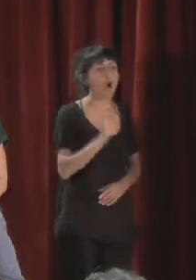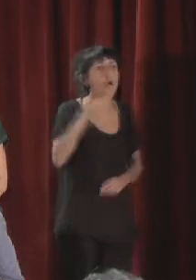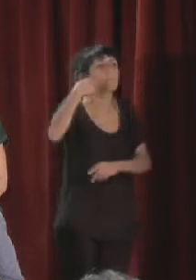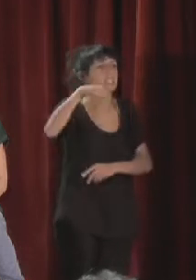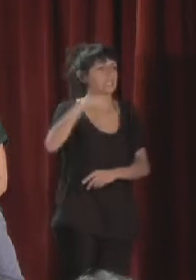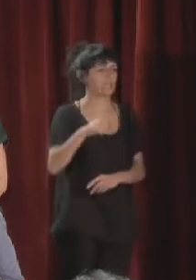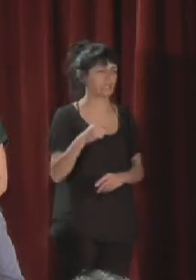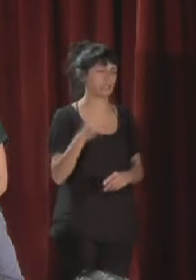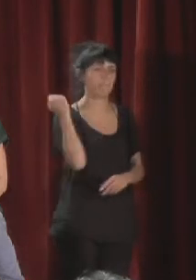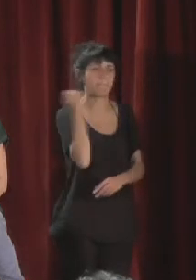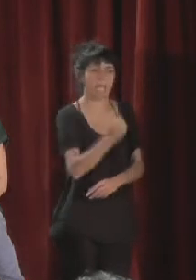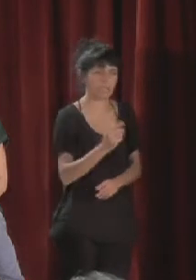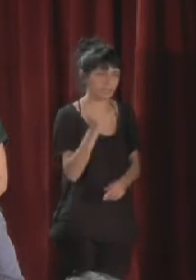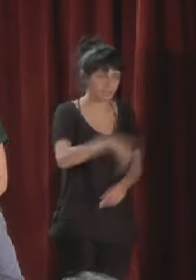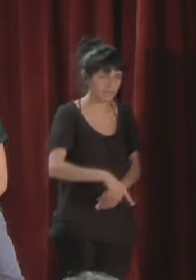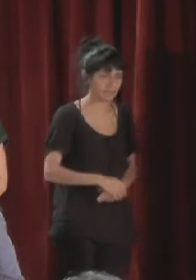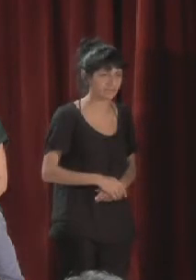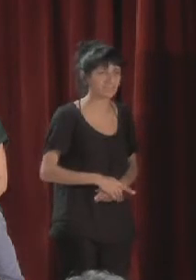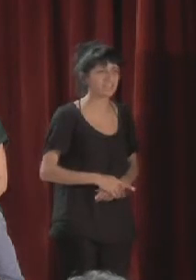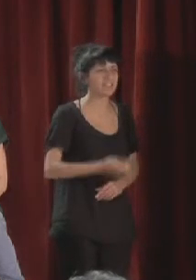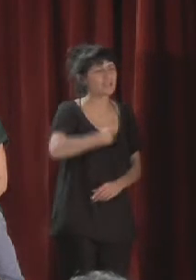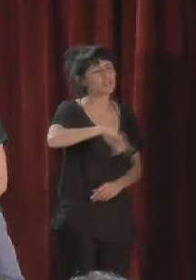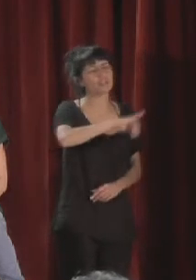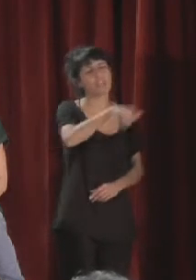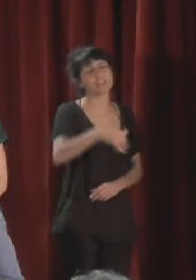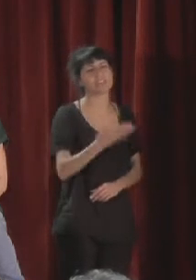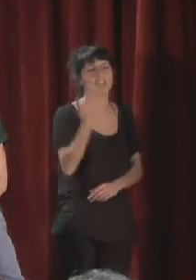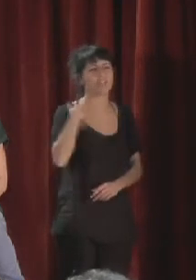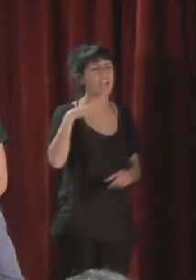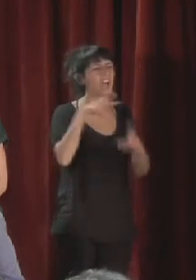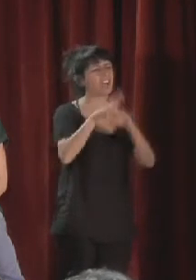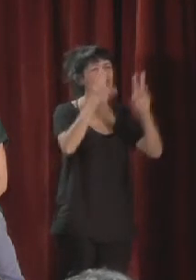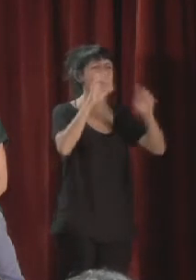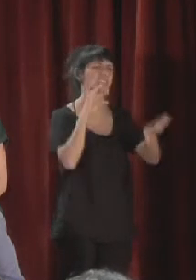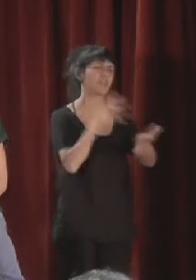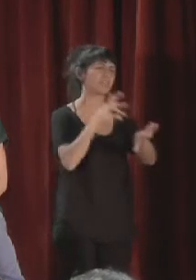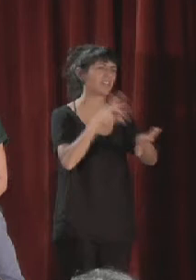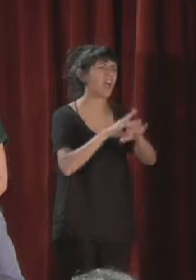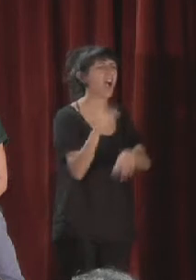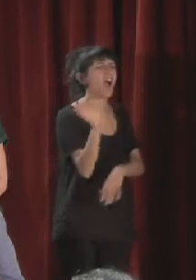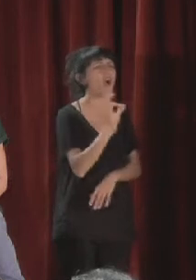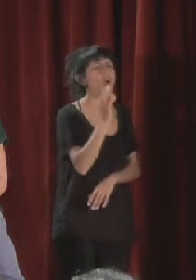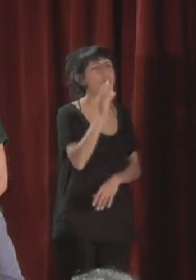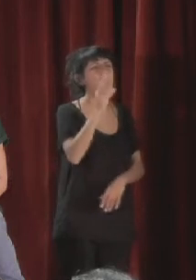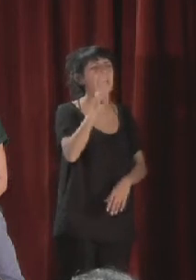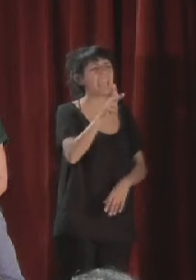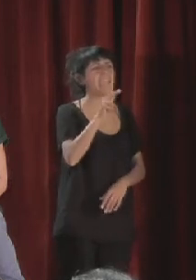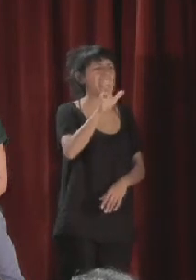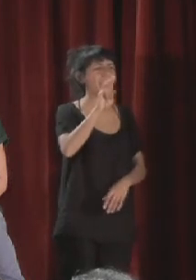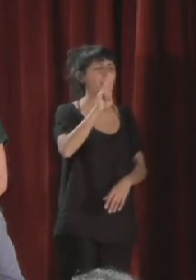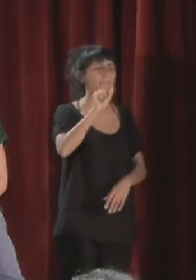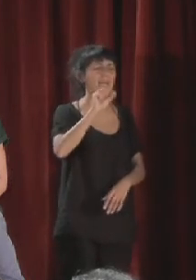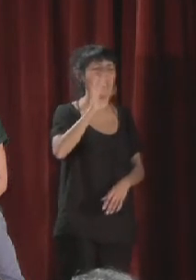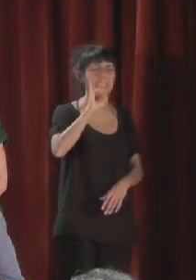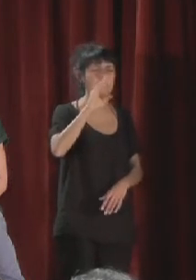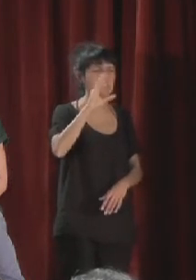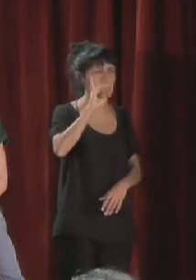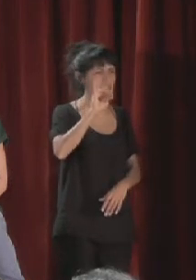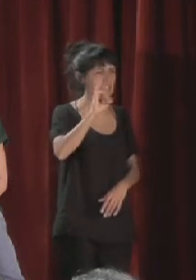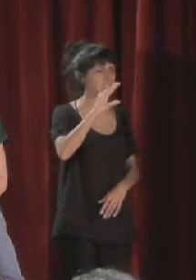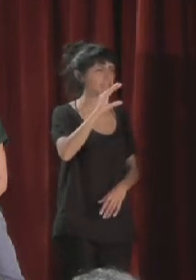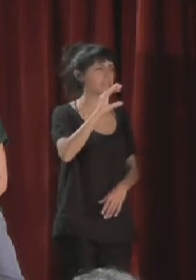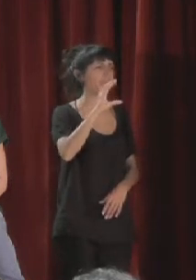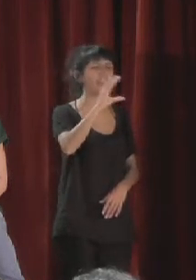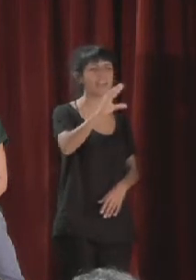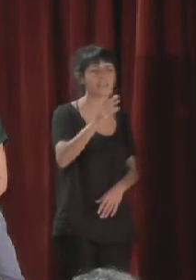cansos dos axustes en sanidade, da burla que sufren os enfermos de hepatitis C. E aínda por encima temos que